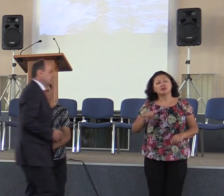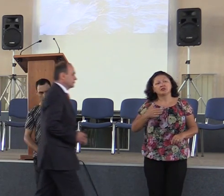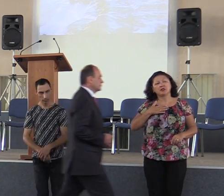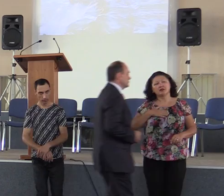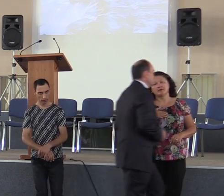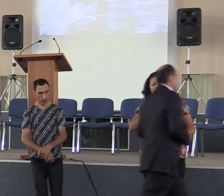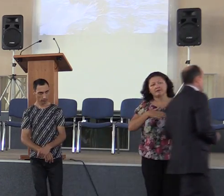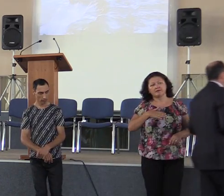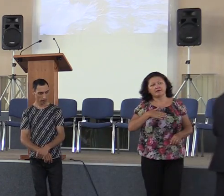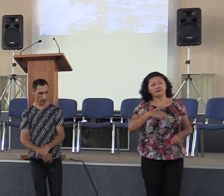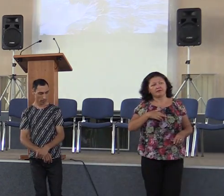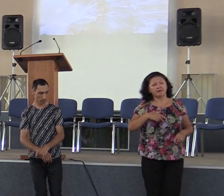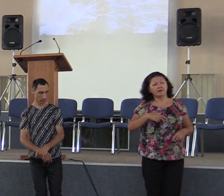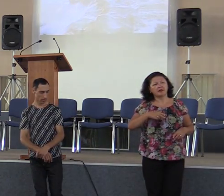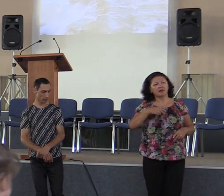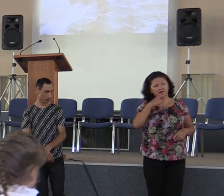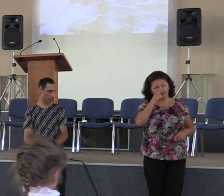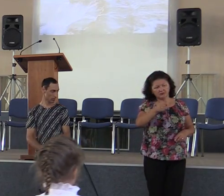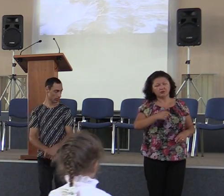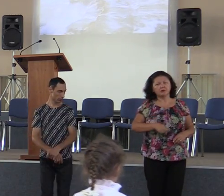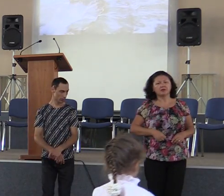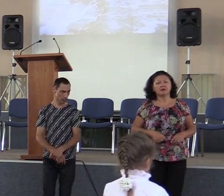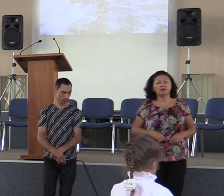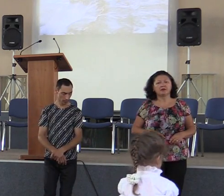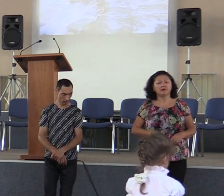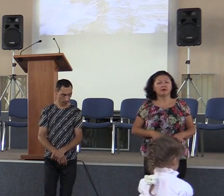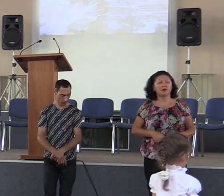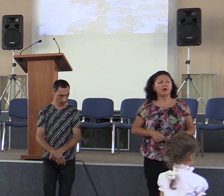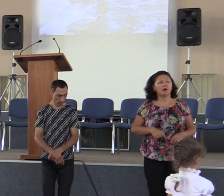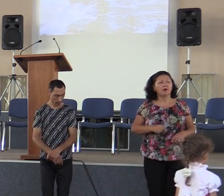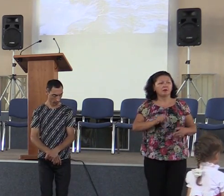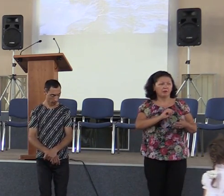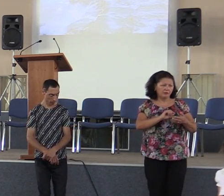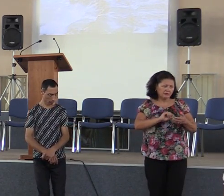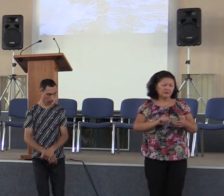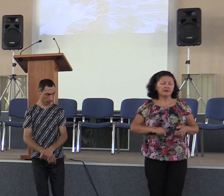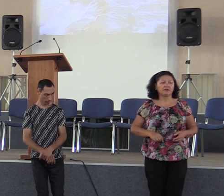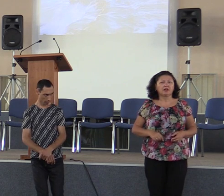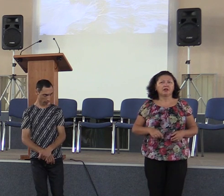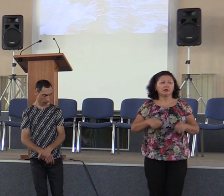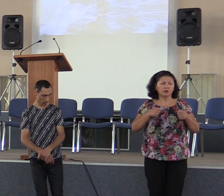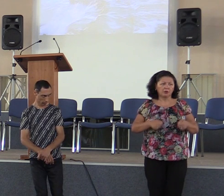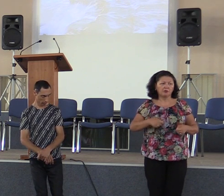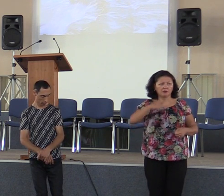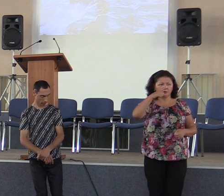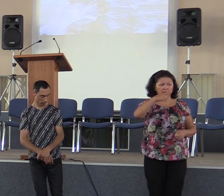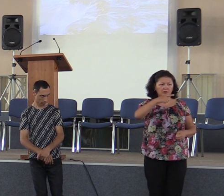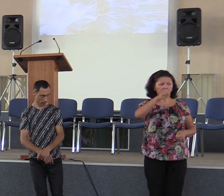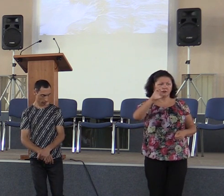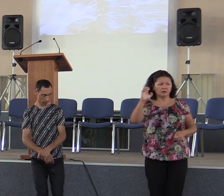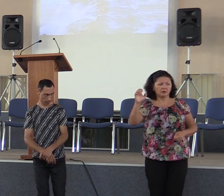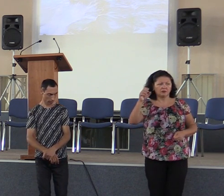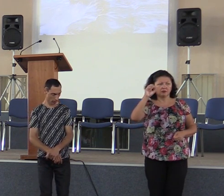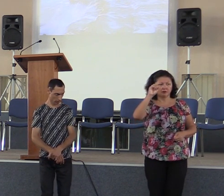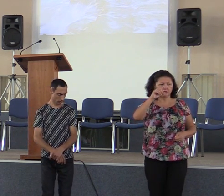o poezie scrisă de domnul George Uba din același volum care l-am menționat acum câteva secunde,